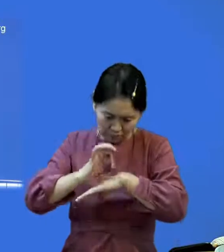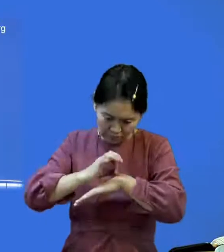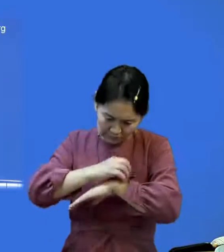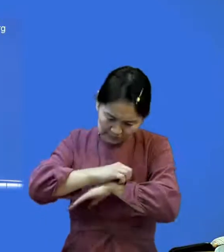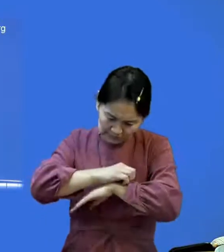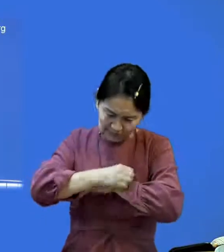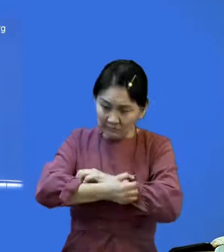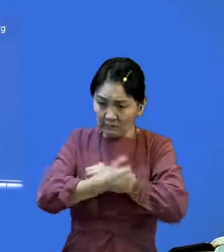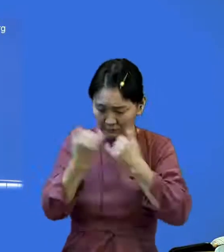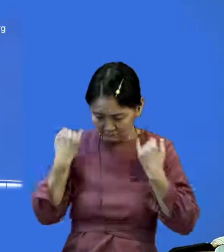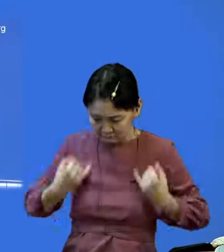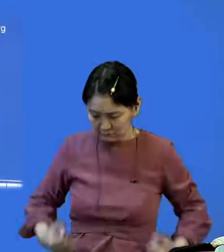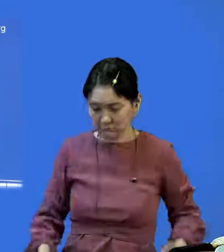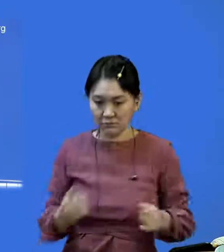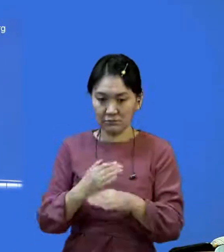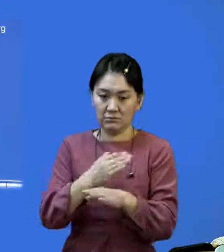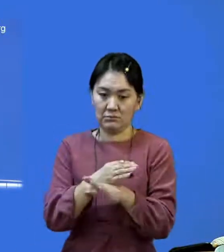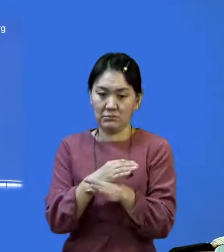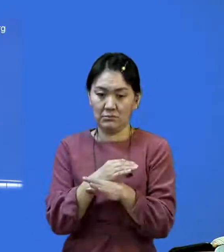болчихсон.